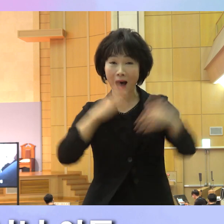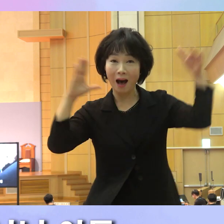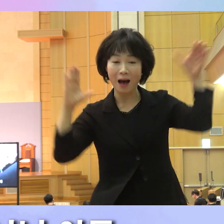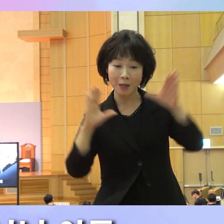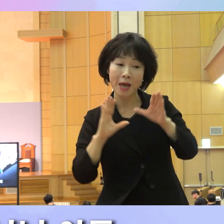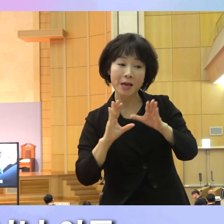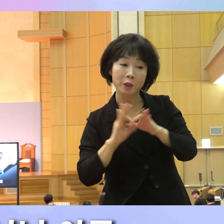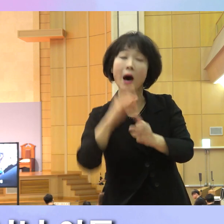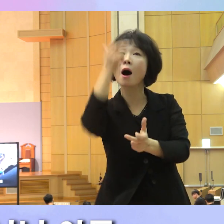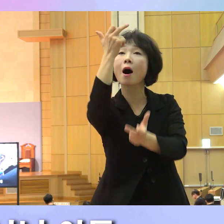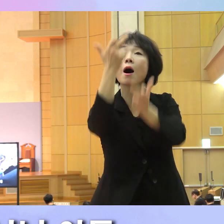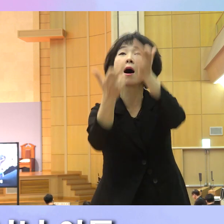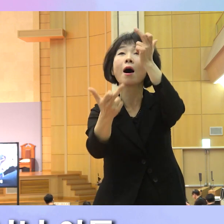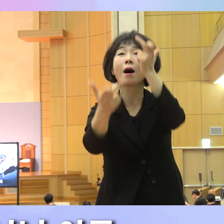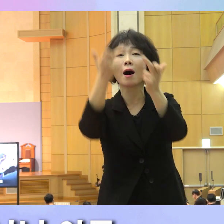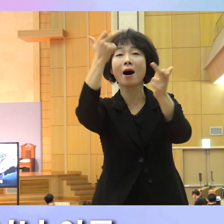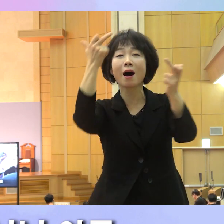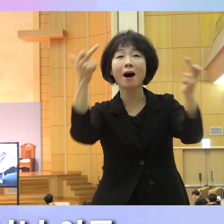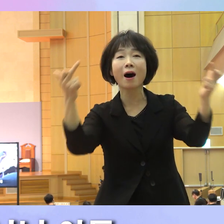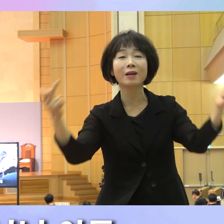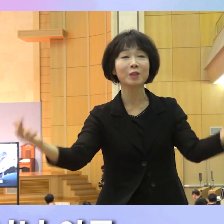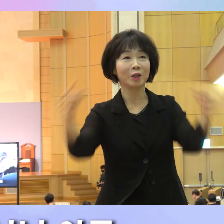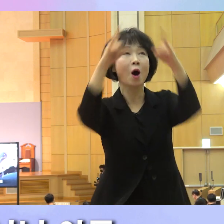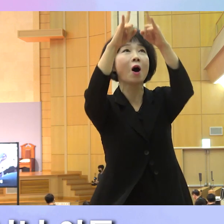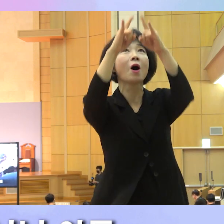주님은 나의